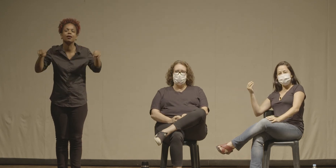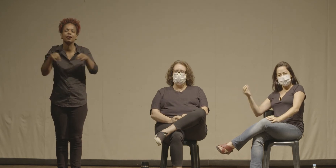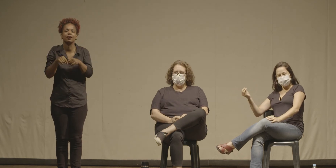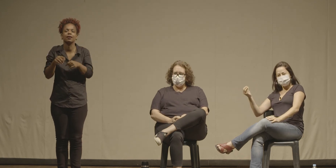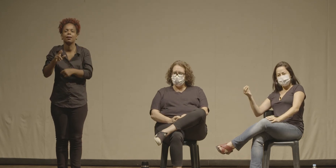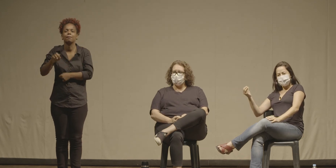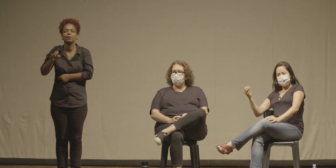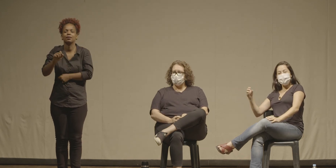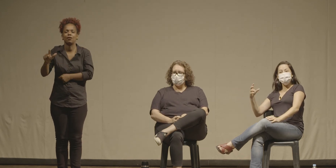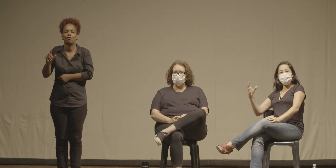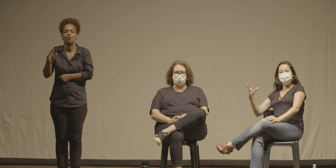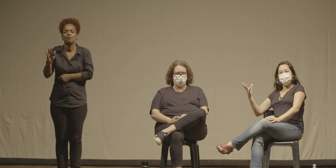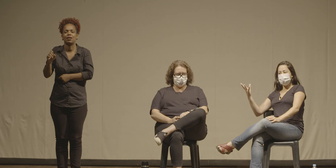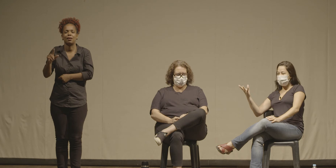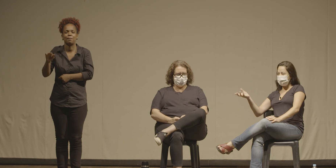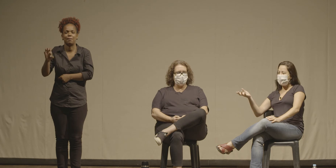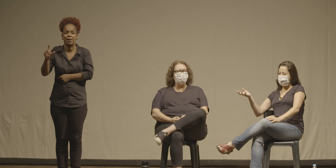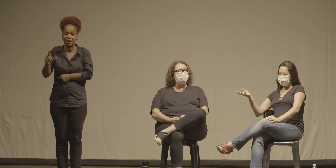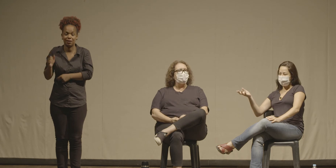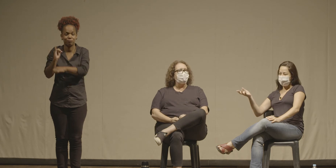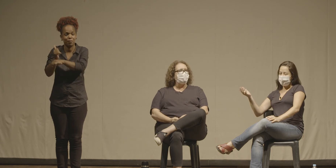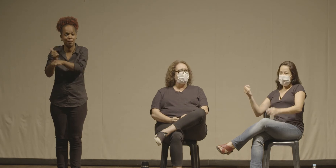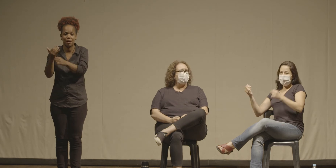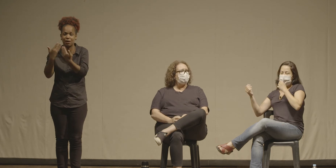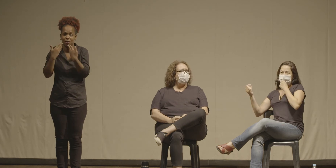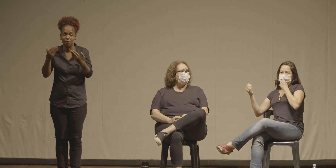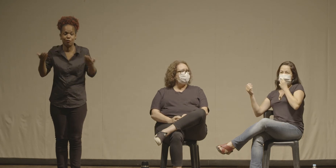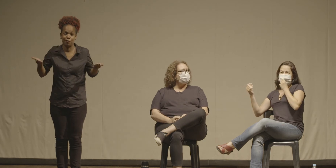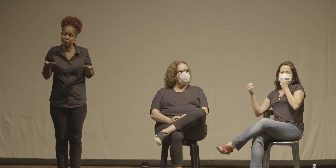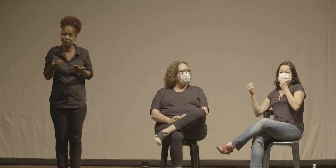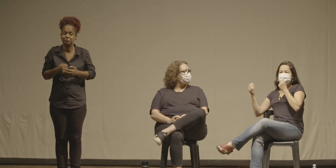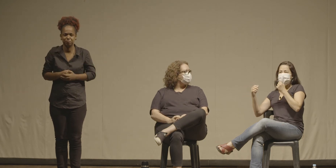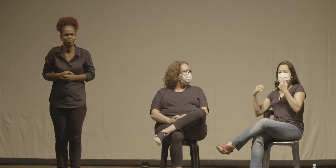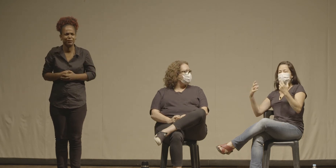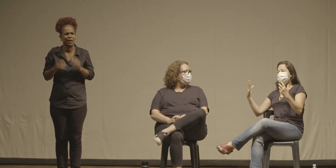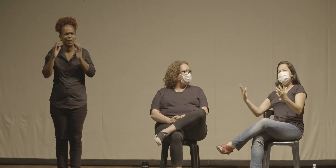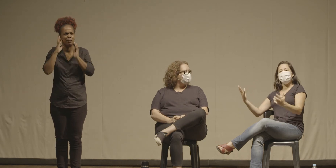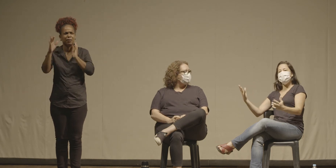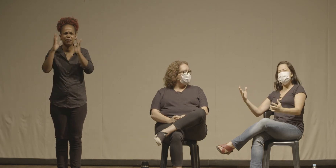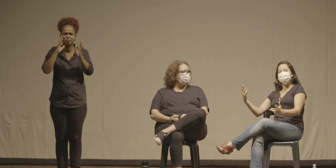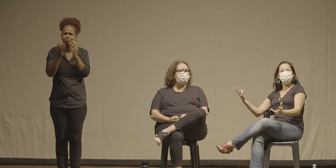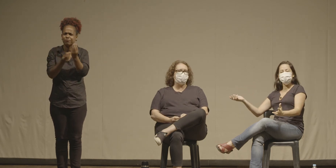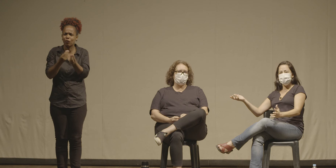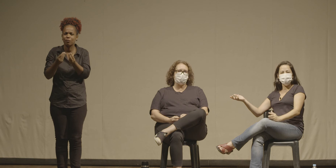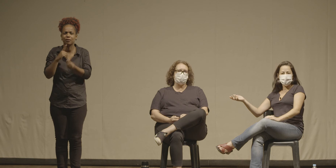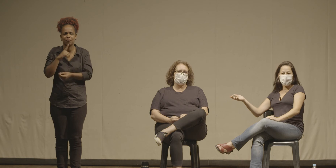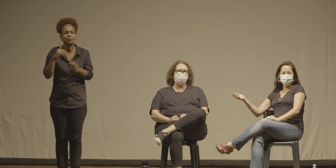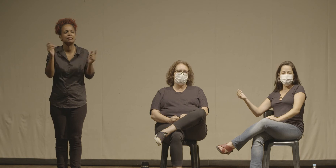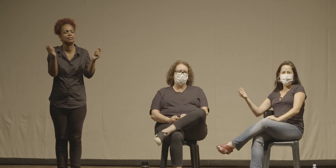Miguel Falabella, exibindo esse documentário. É pensar novas saídas,